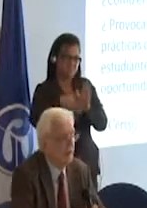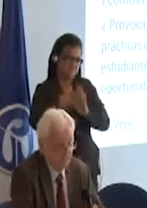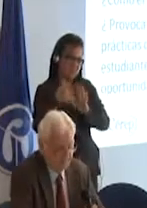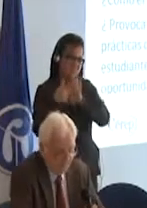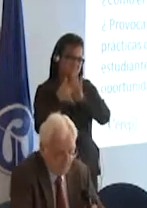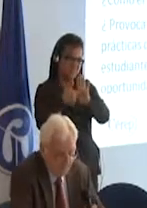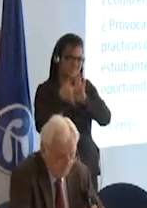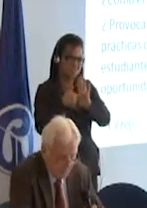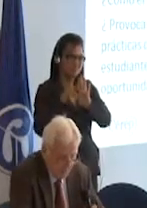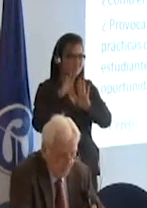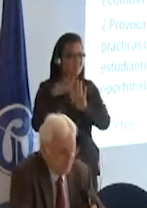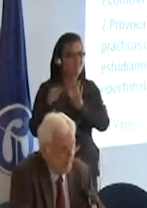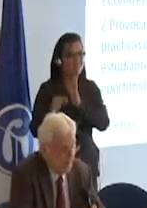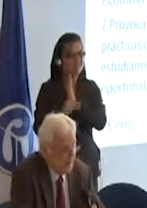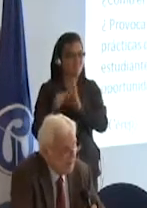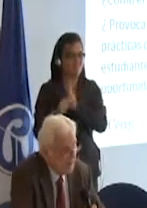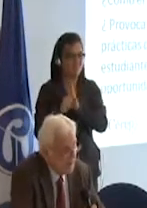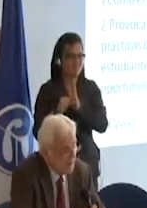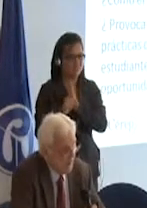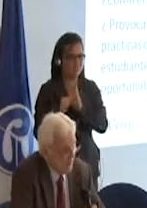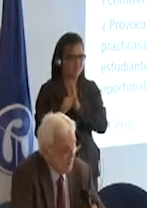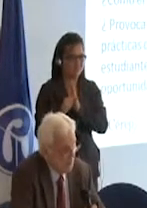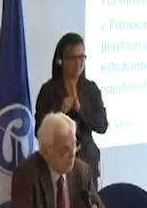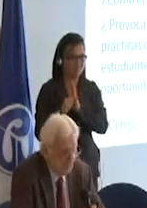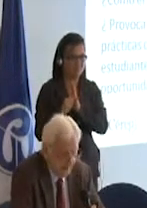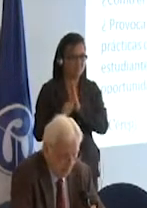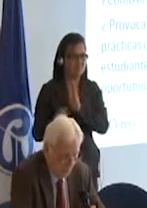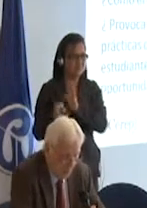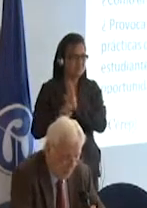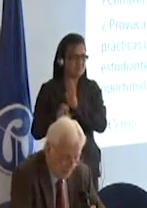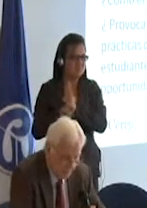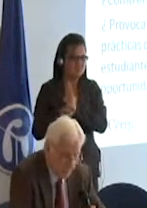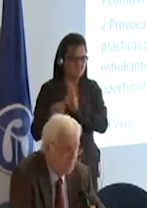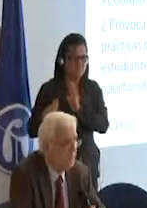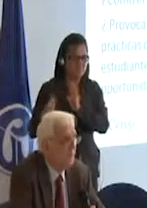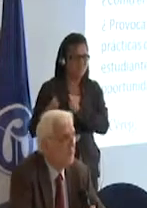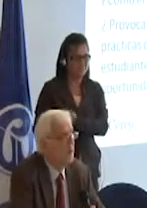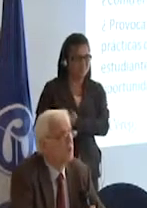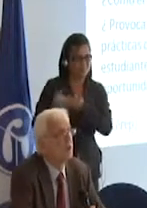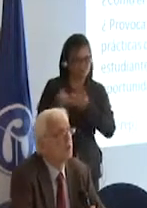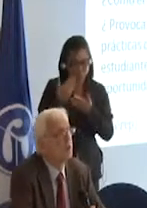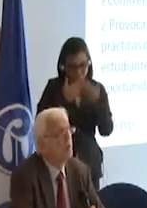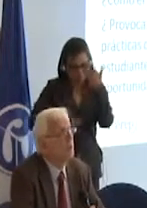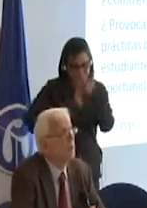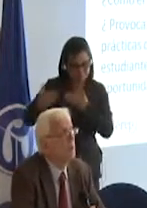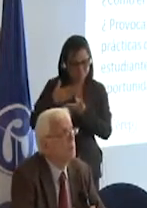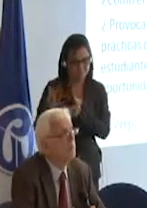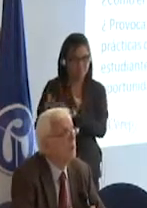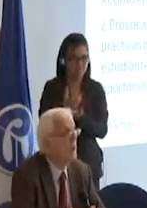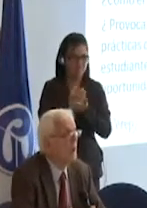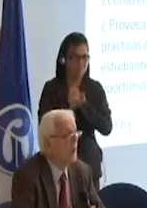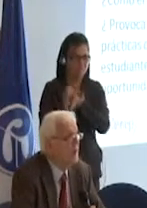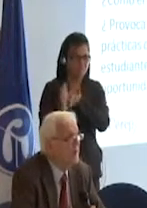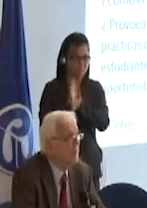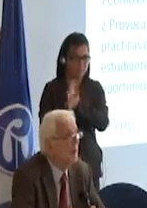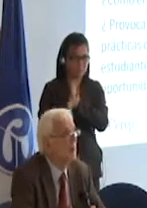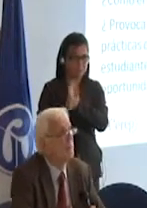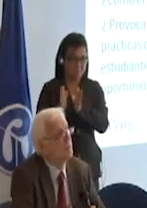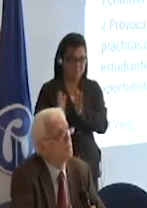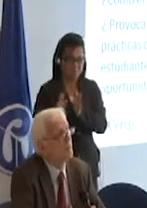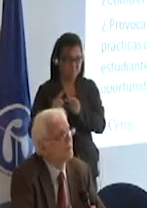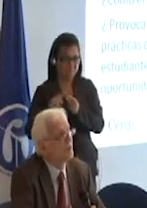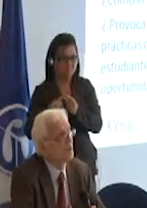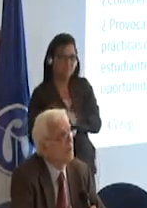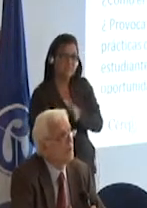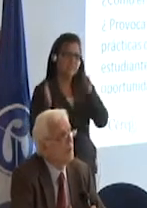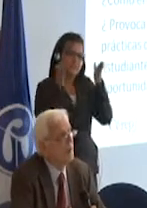permis d'analyser les données recueillies. Dans un second temps, rapidement,